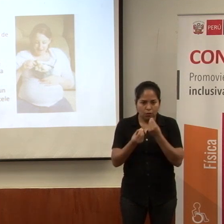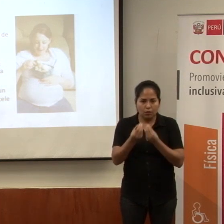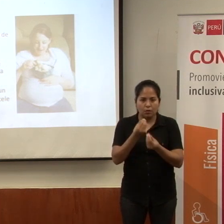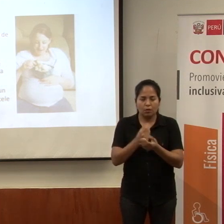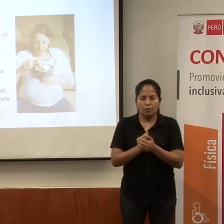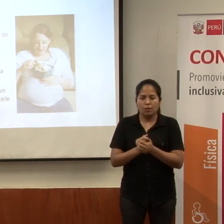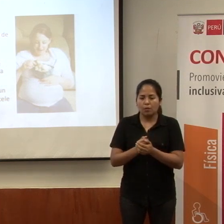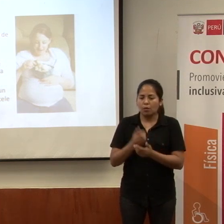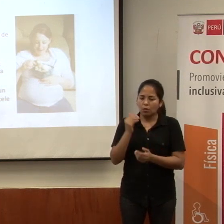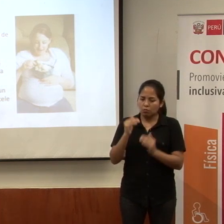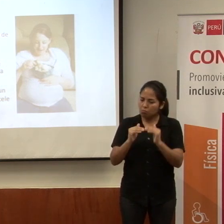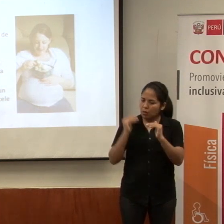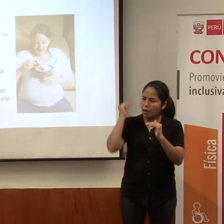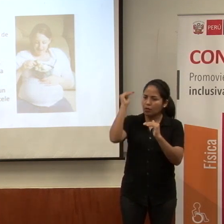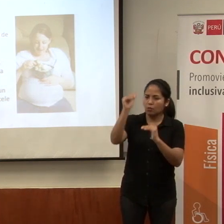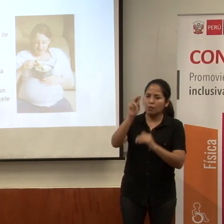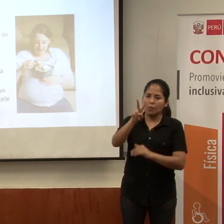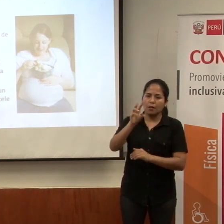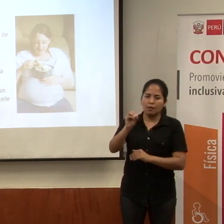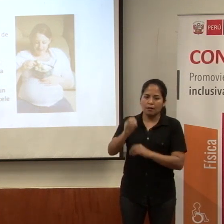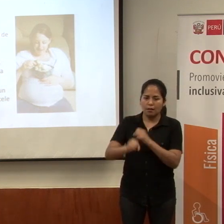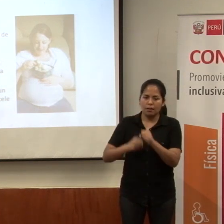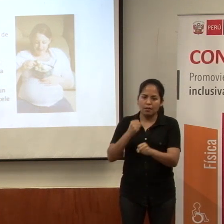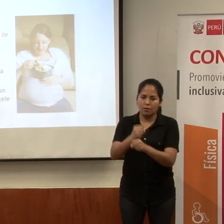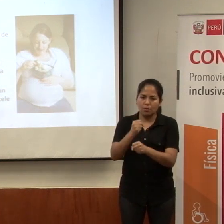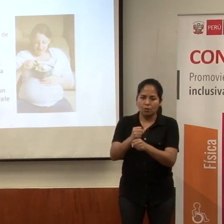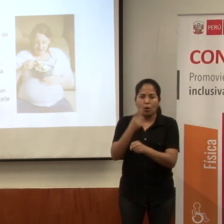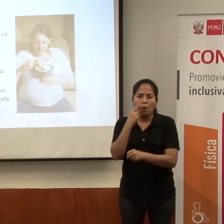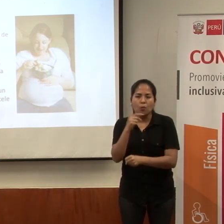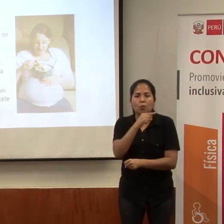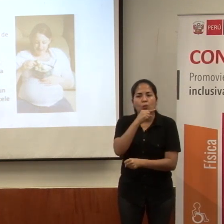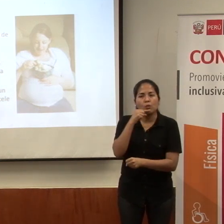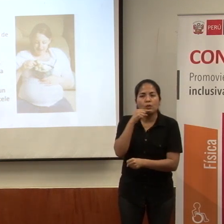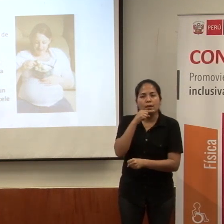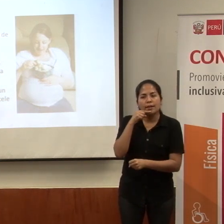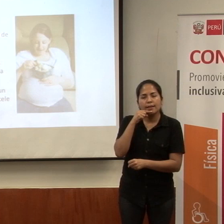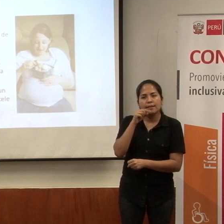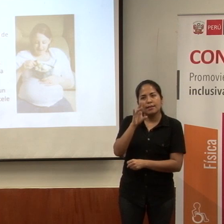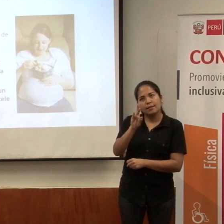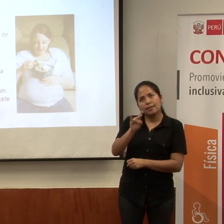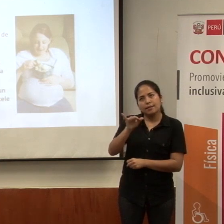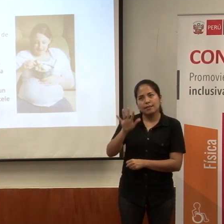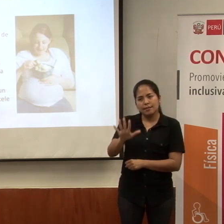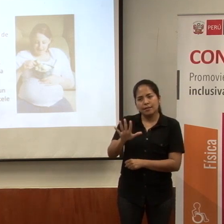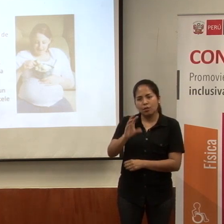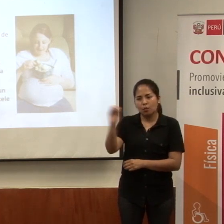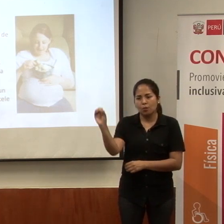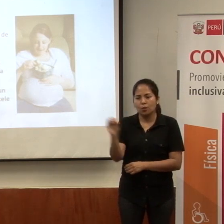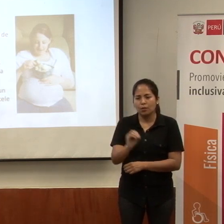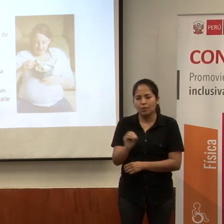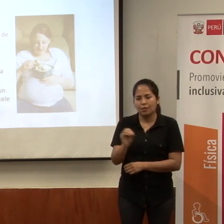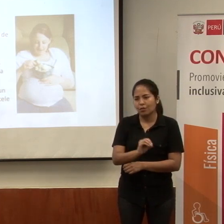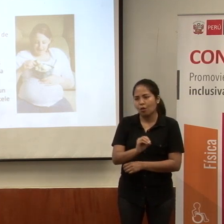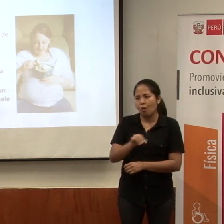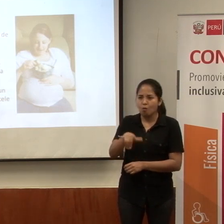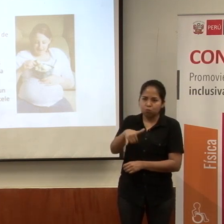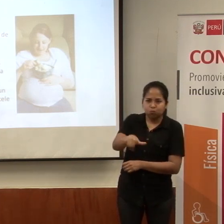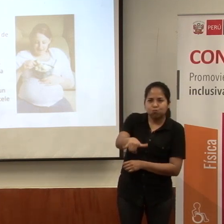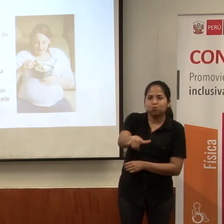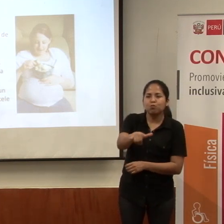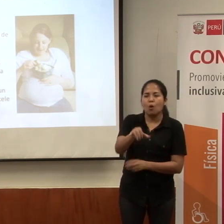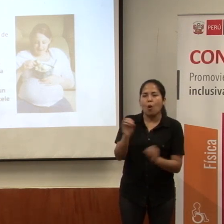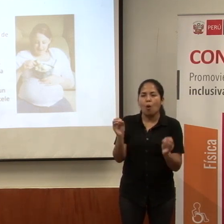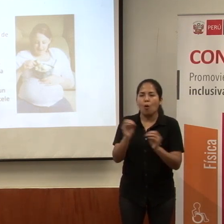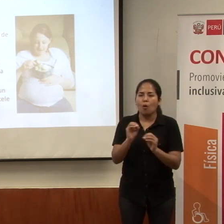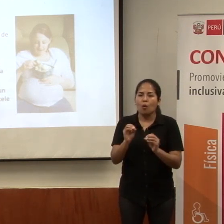mayores de 20 años, hombres y mujeres, en el Perú, el 75% somos obesos